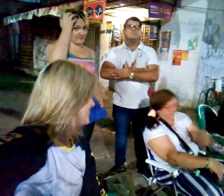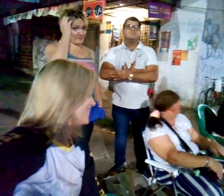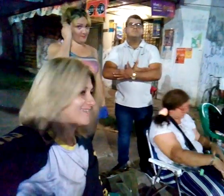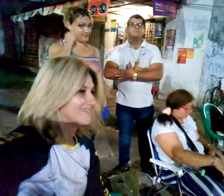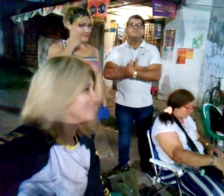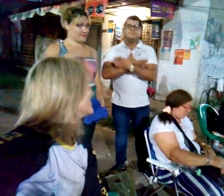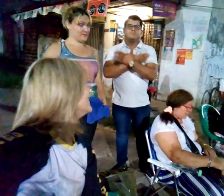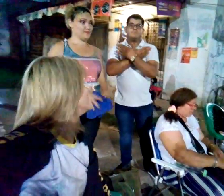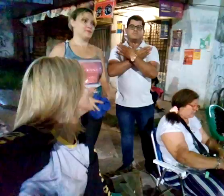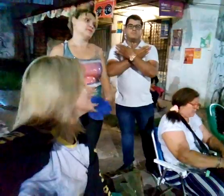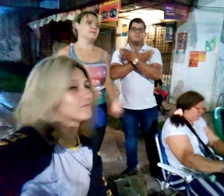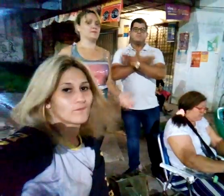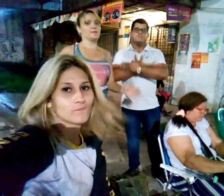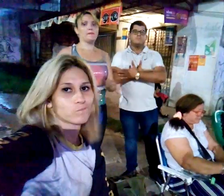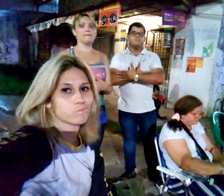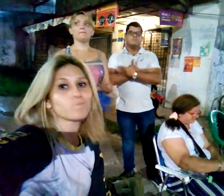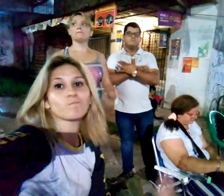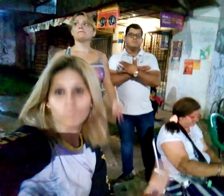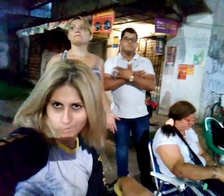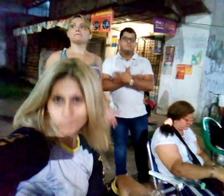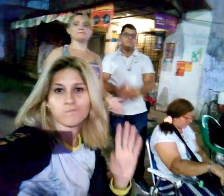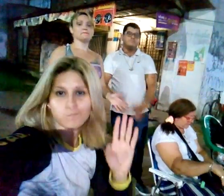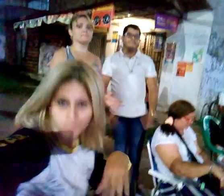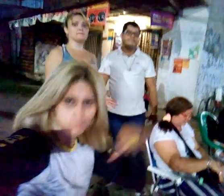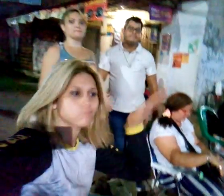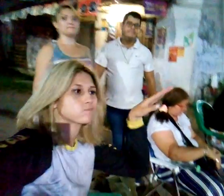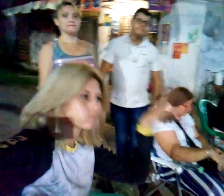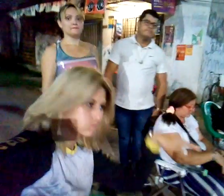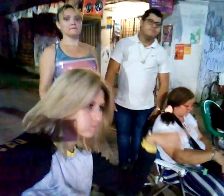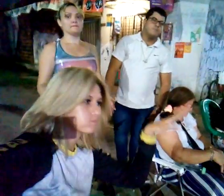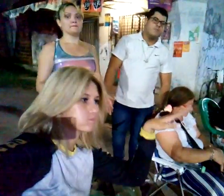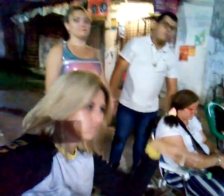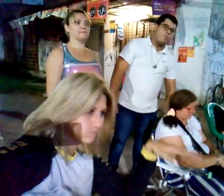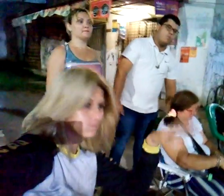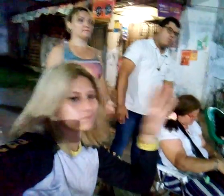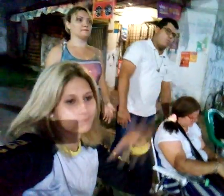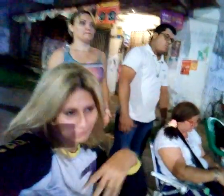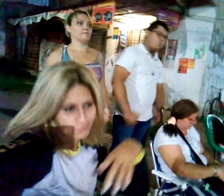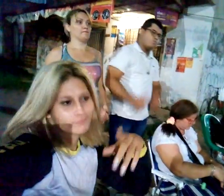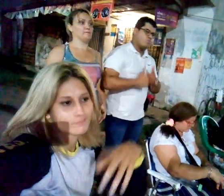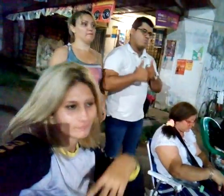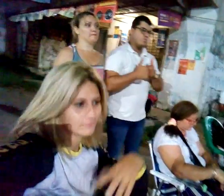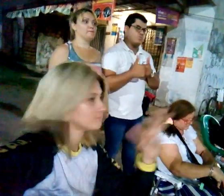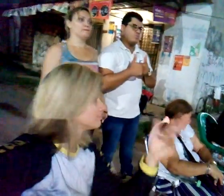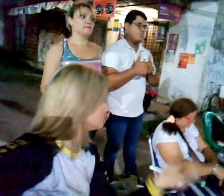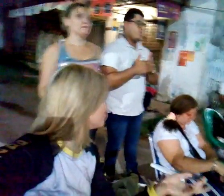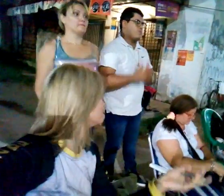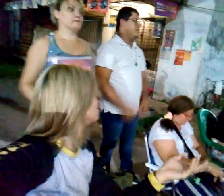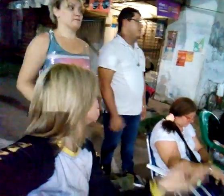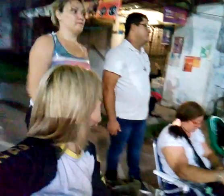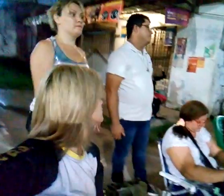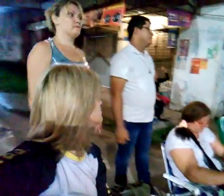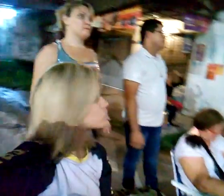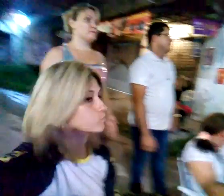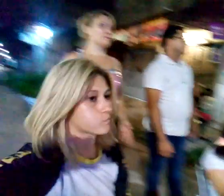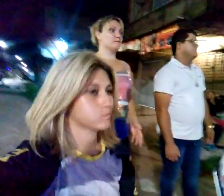Não sou mais desse mundo, não. Não é mesmo viciado, tô aqui para falar a língua do oprimido, a língua do afeto, a língua daquele